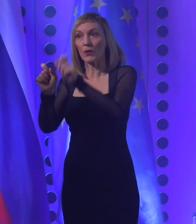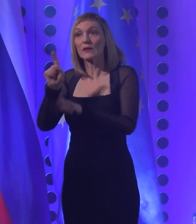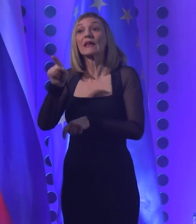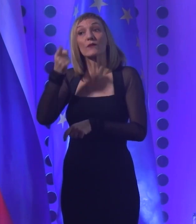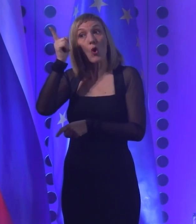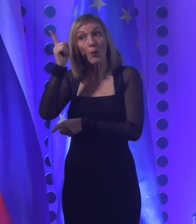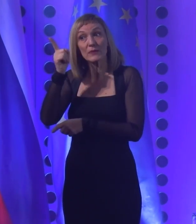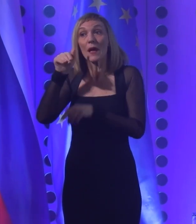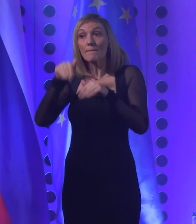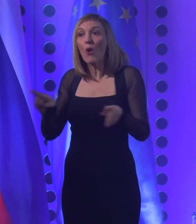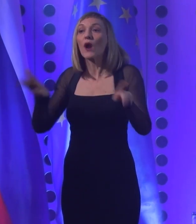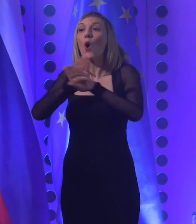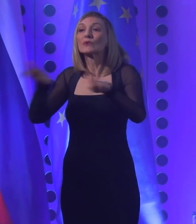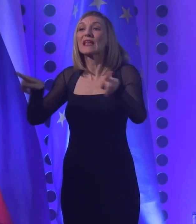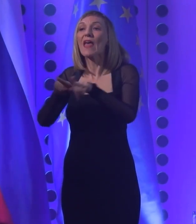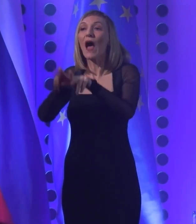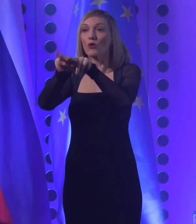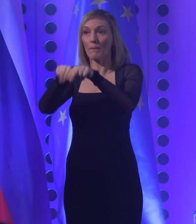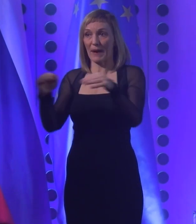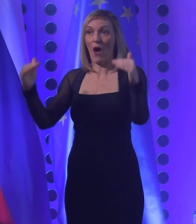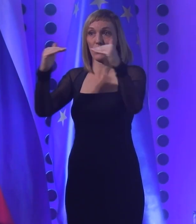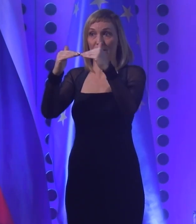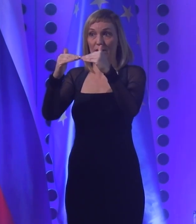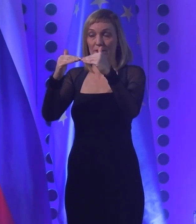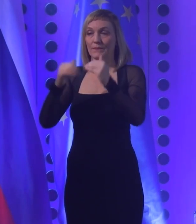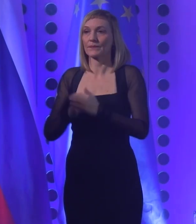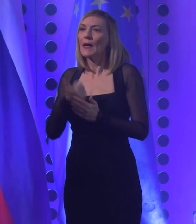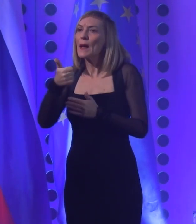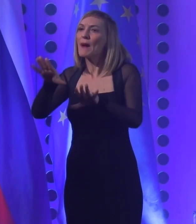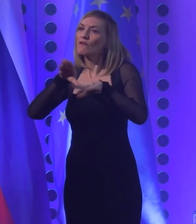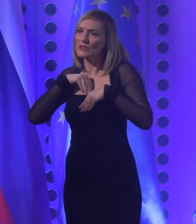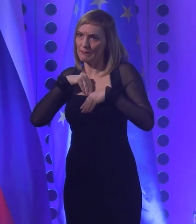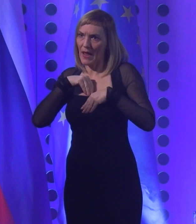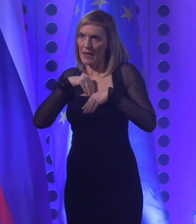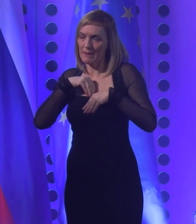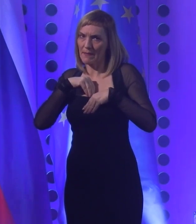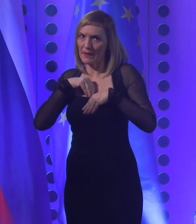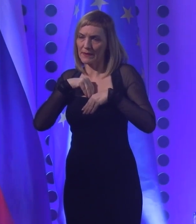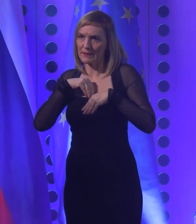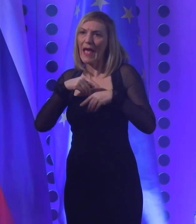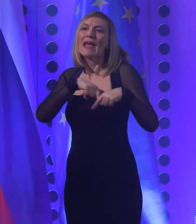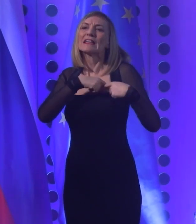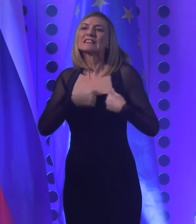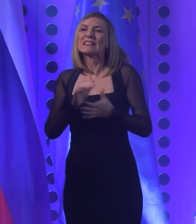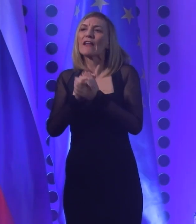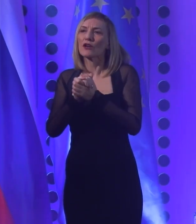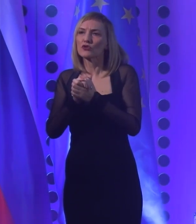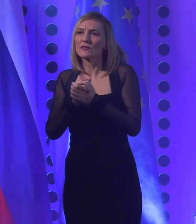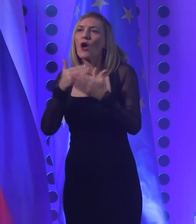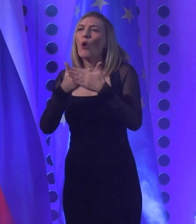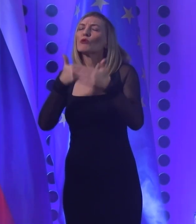pomen enakopravnosti. Najprej sprejmite, prosim, spoštovani gospod Lazar, moje iskrene čestitke